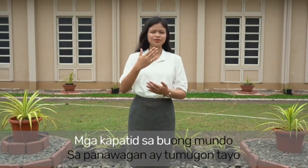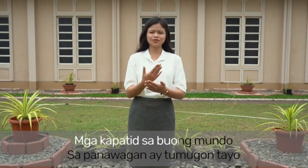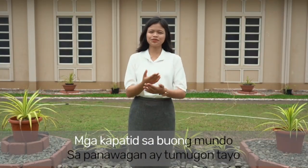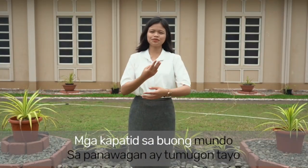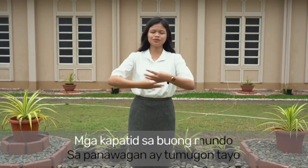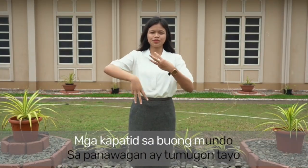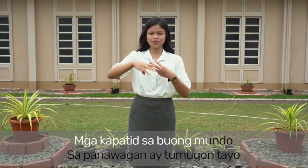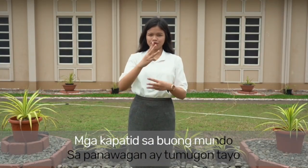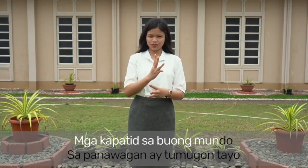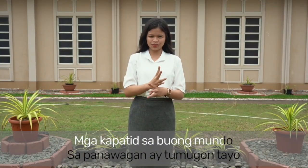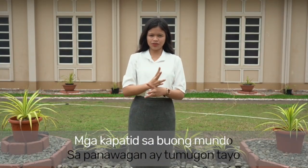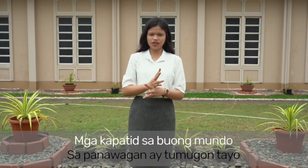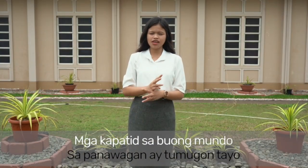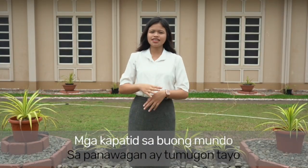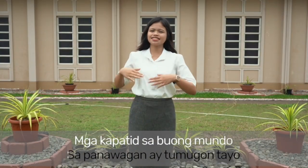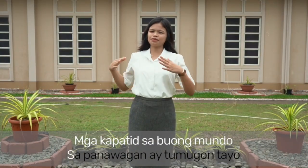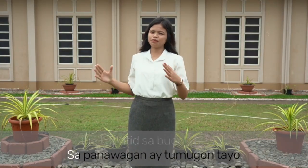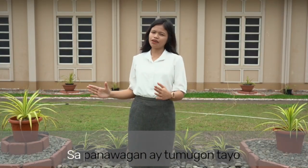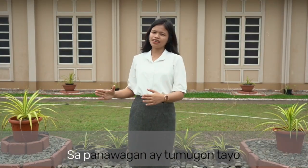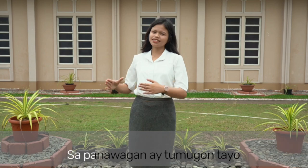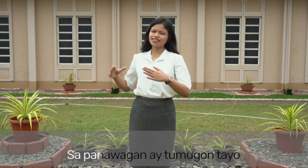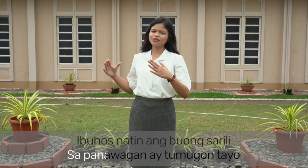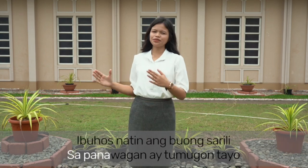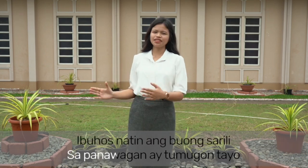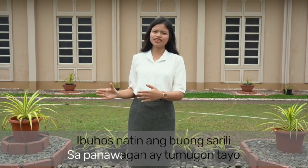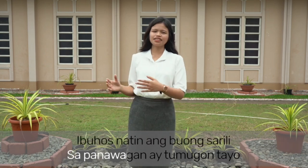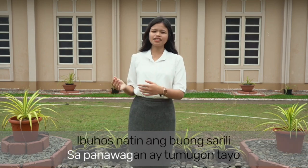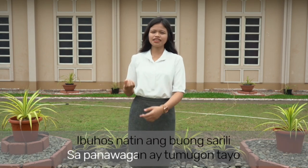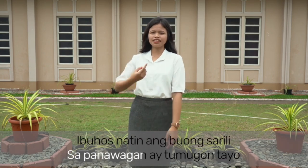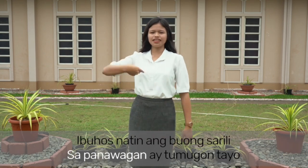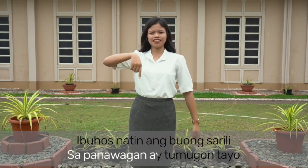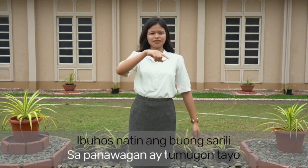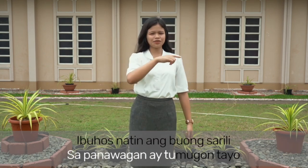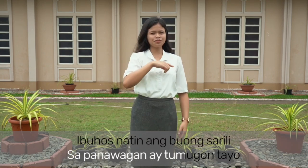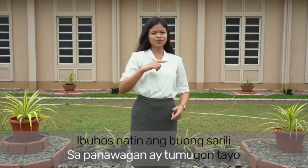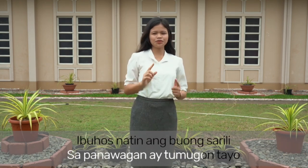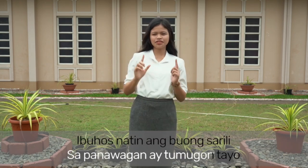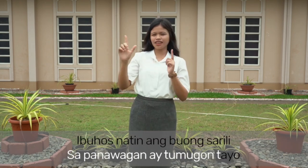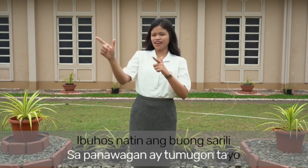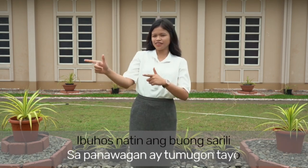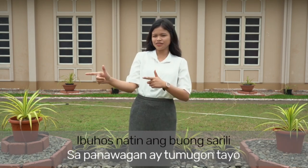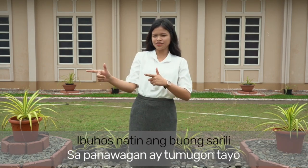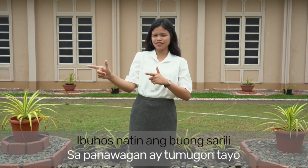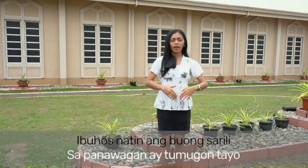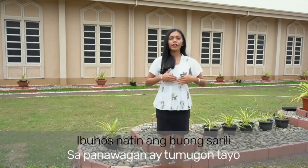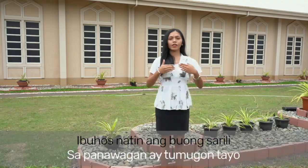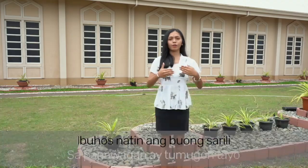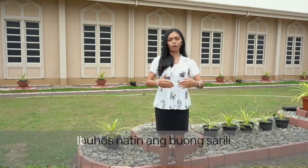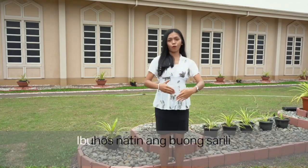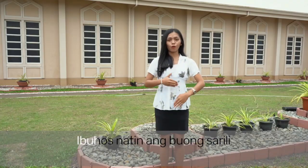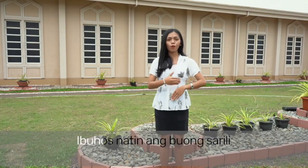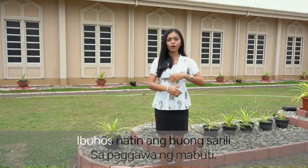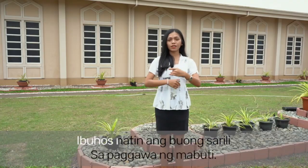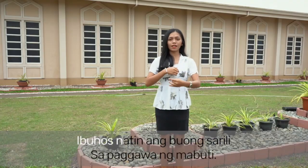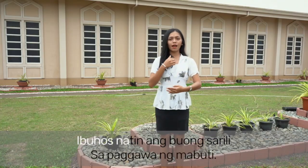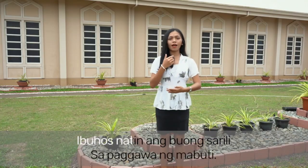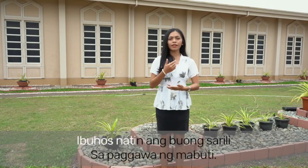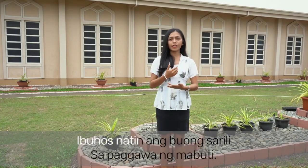buong mundo. Sa panawagan ay tumugon tayo. Ibuhos natin